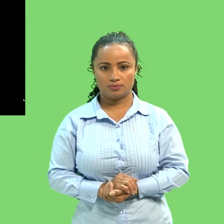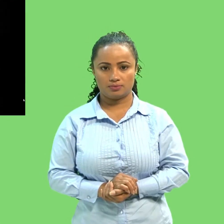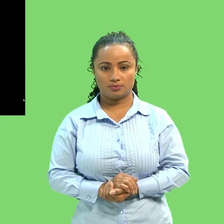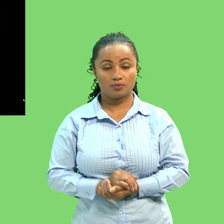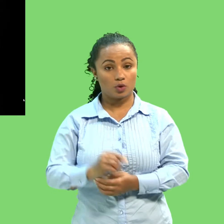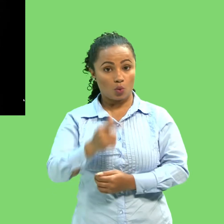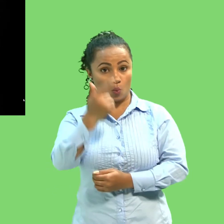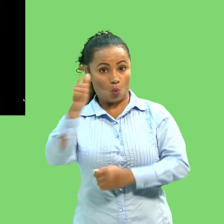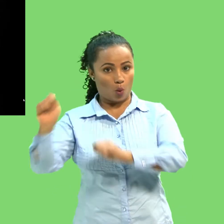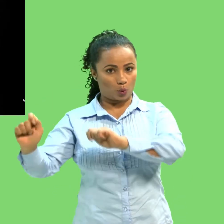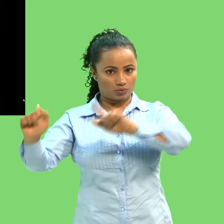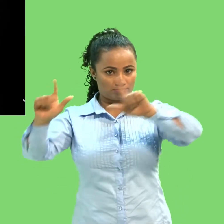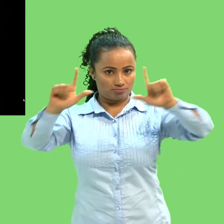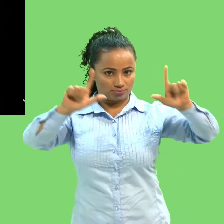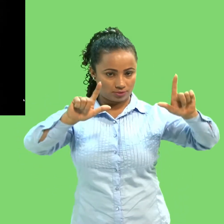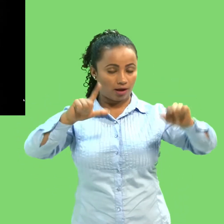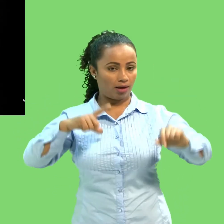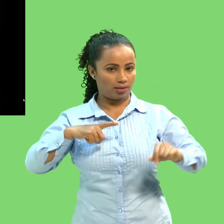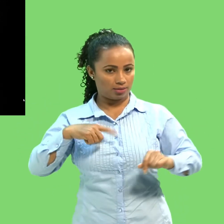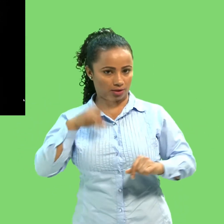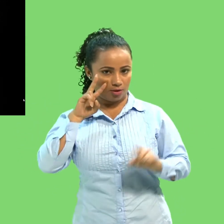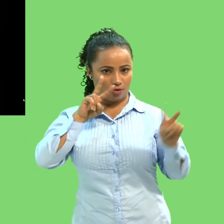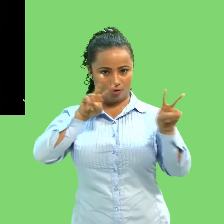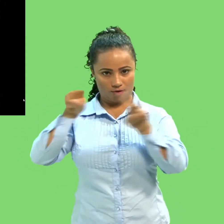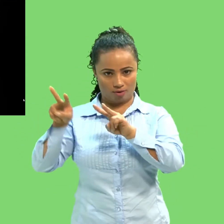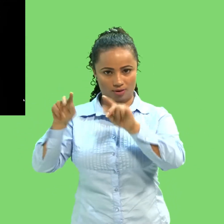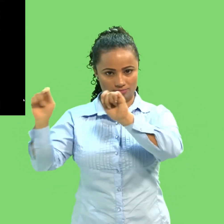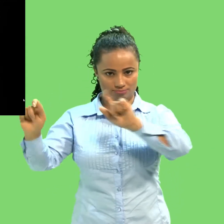Passando ao próximo slide, nós teremos